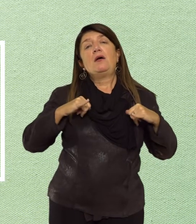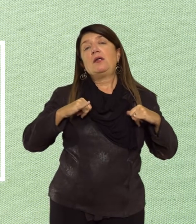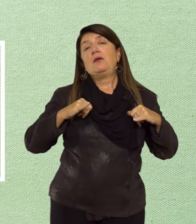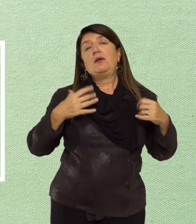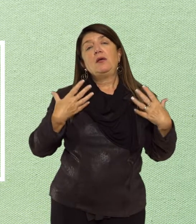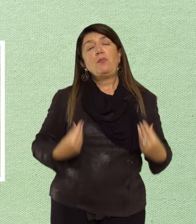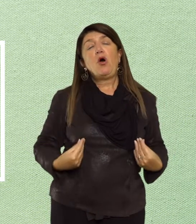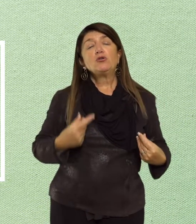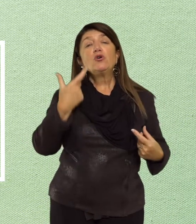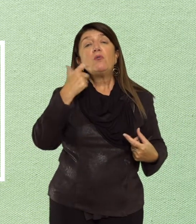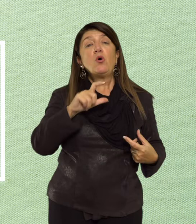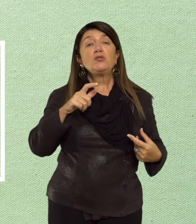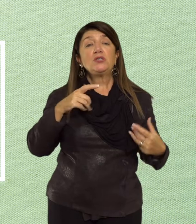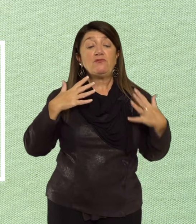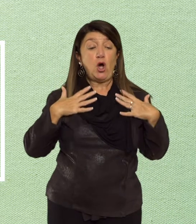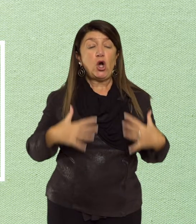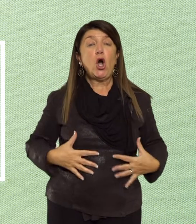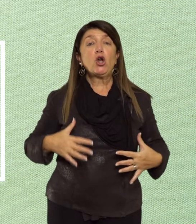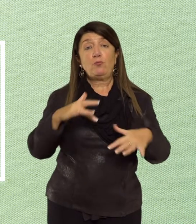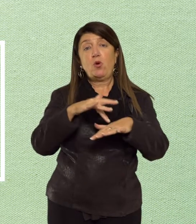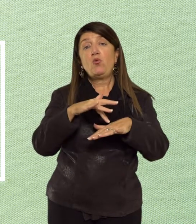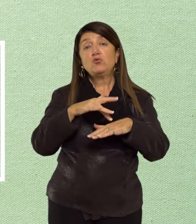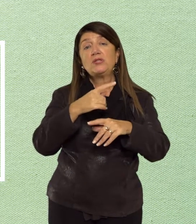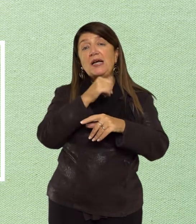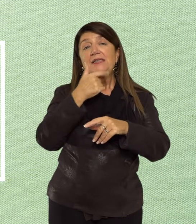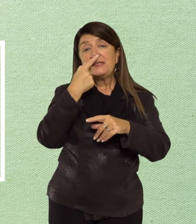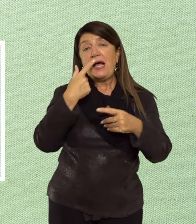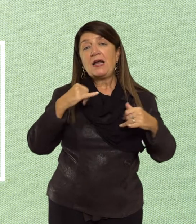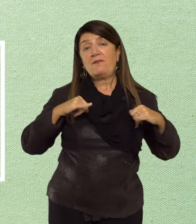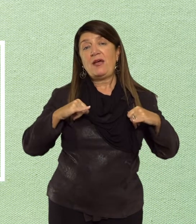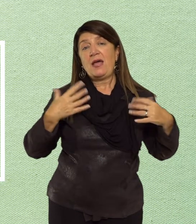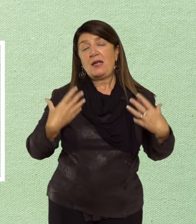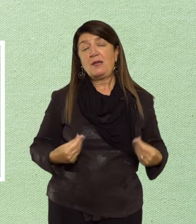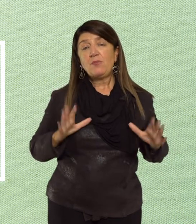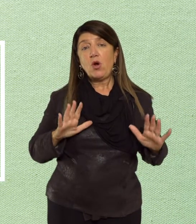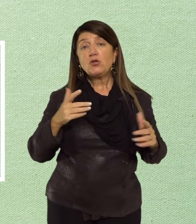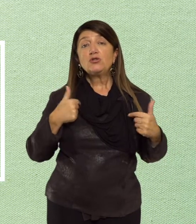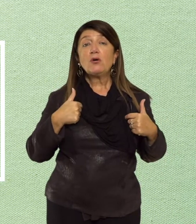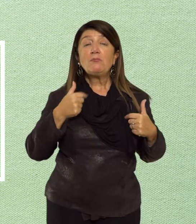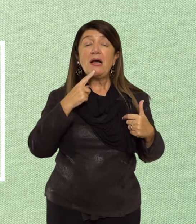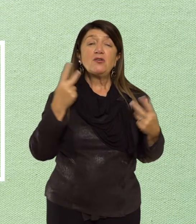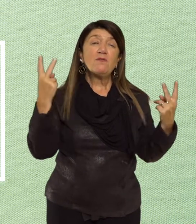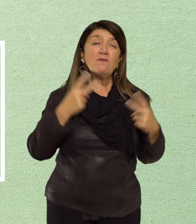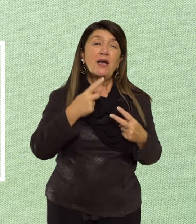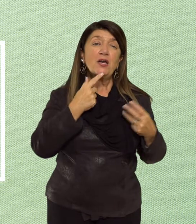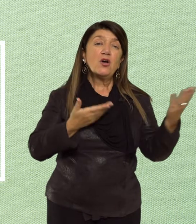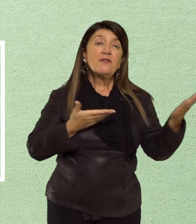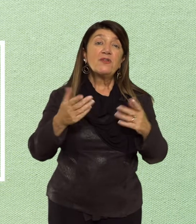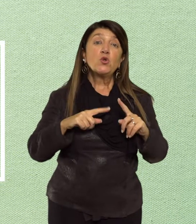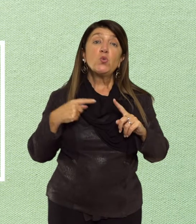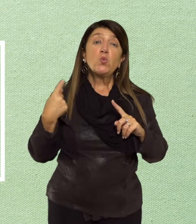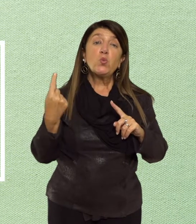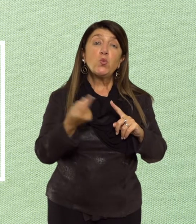fondamentalmente è il tuo corpo, quindi ha bisogno anche lui di riposarti. Però veramente io invito tutti quanti a